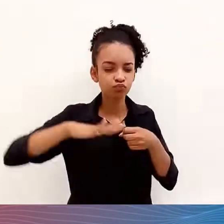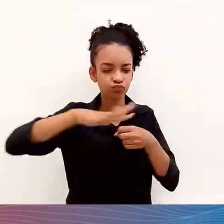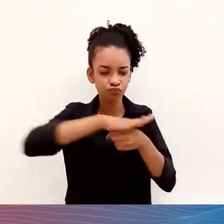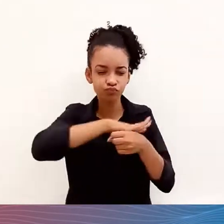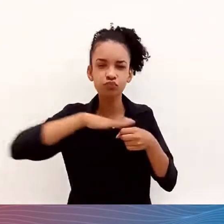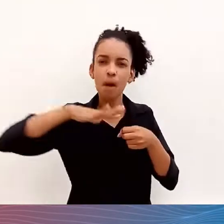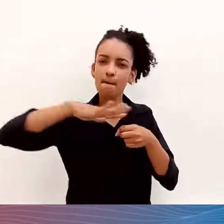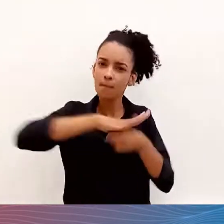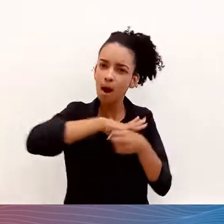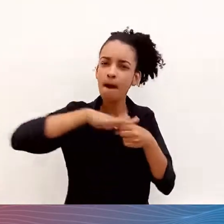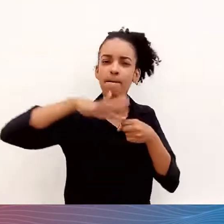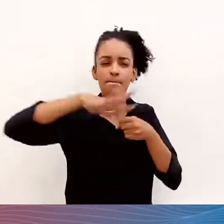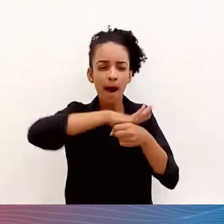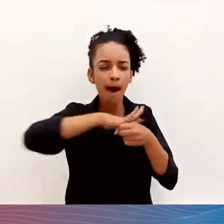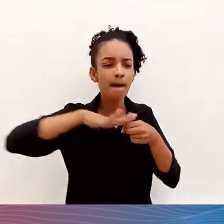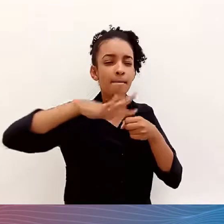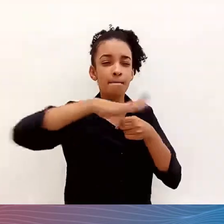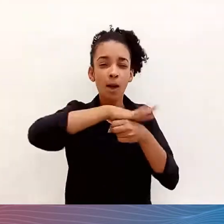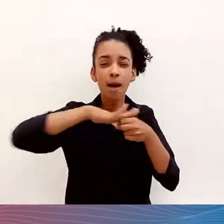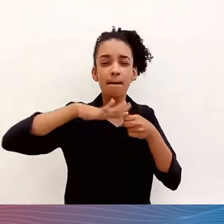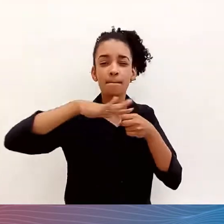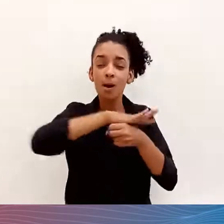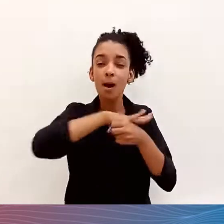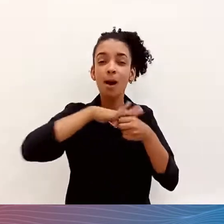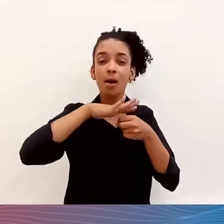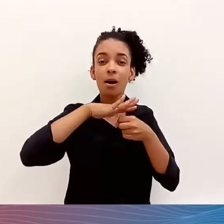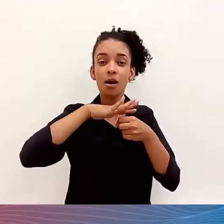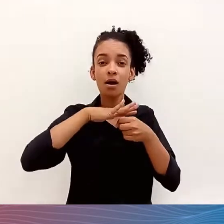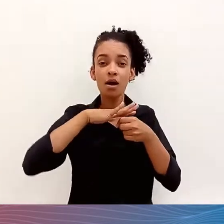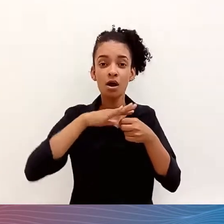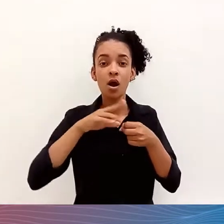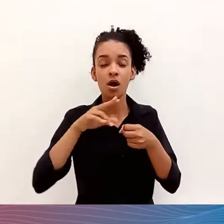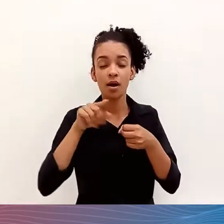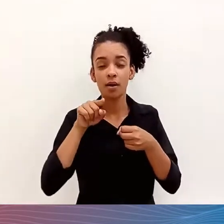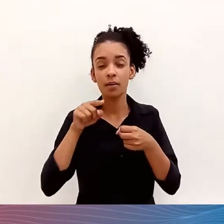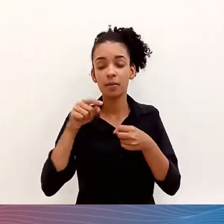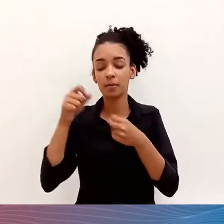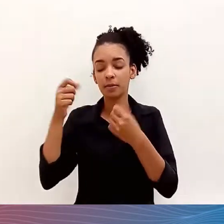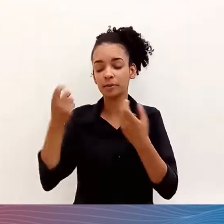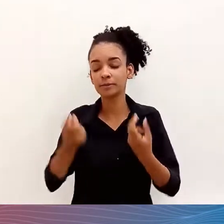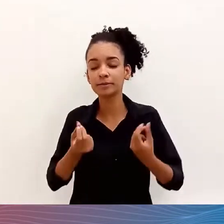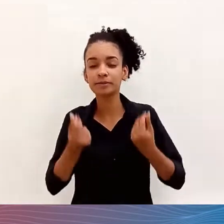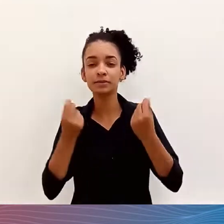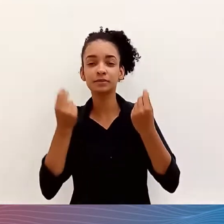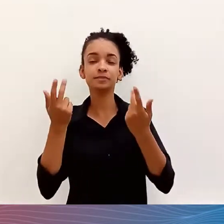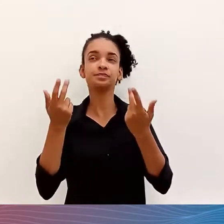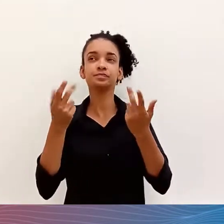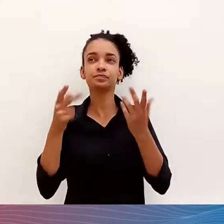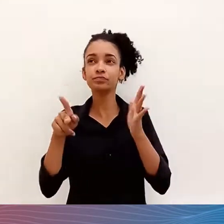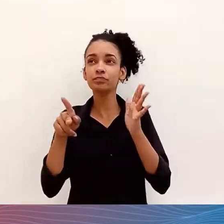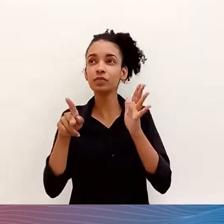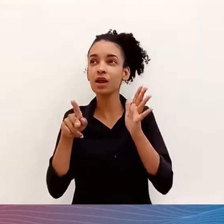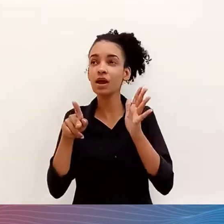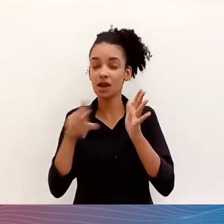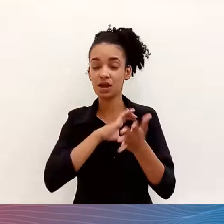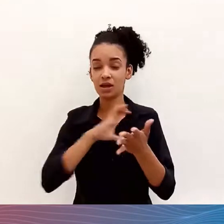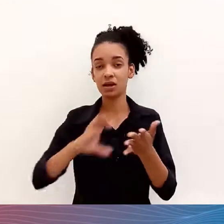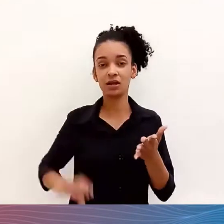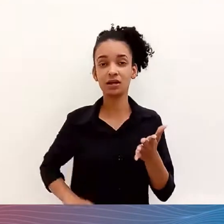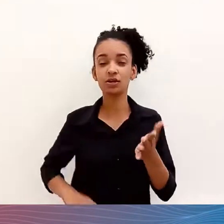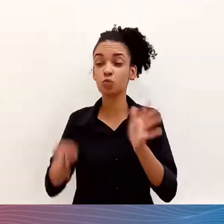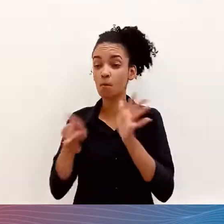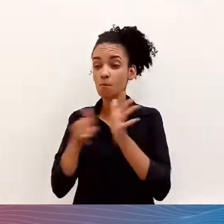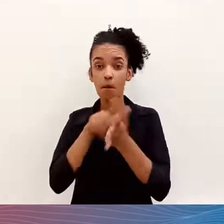Cristo, enchendo com as riquezas insondáveis de Cristo, enchendo com a própria pessoa de Cristo. Irmãos, vai